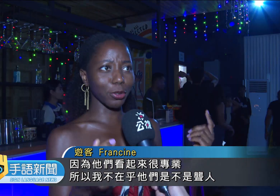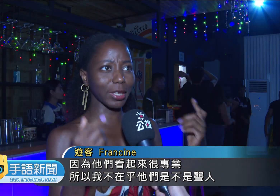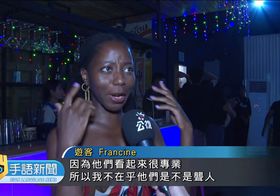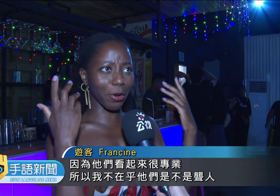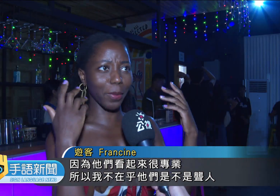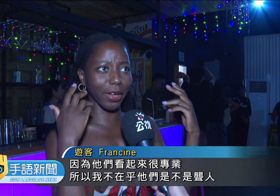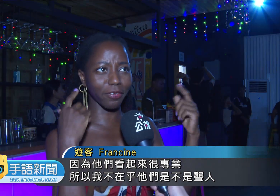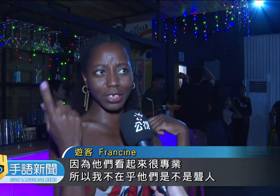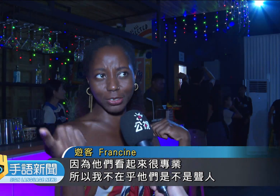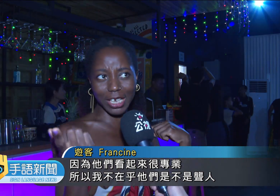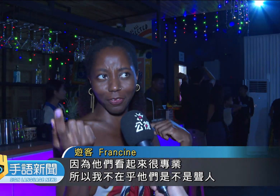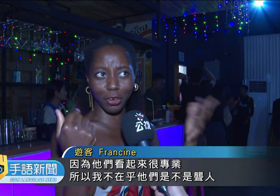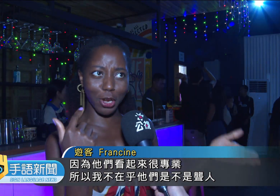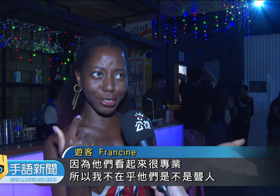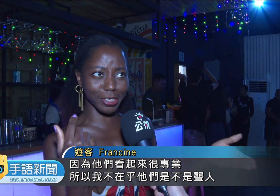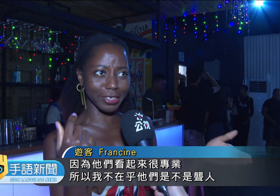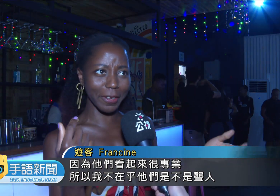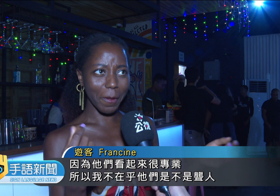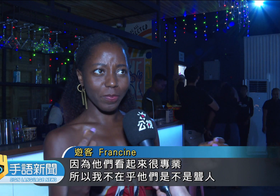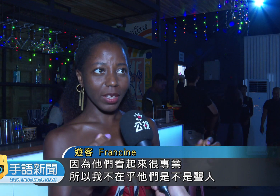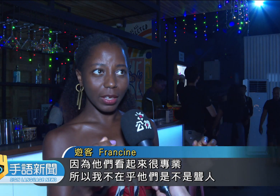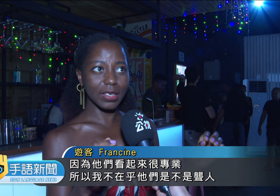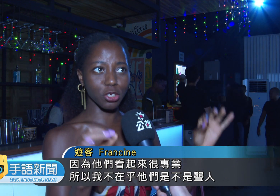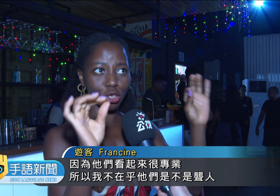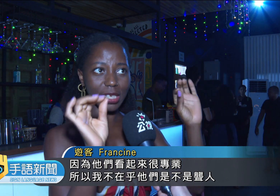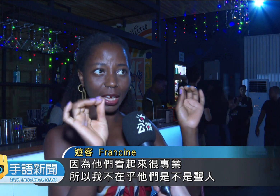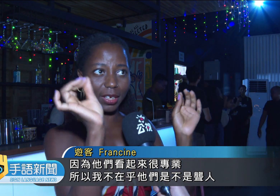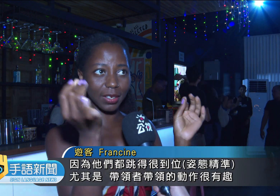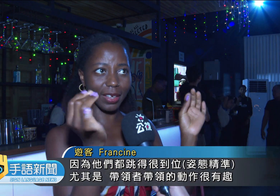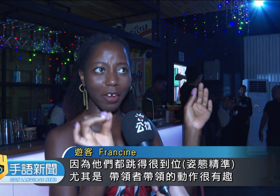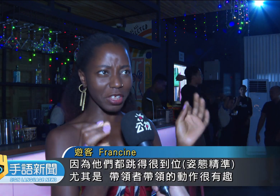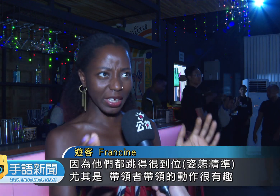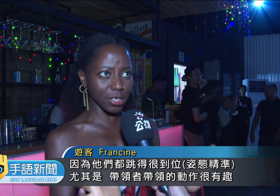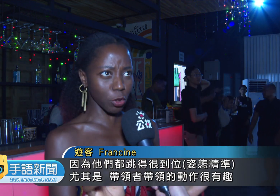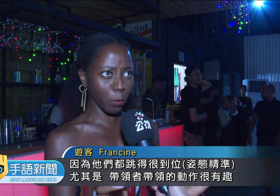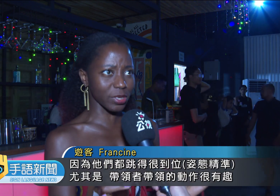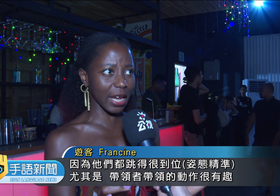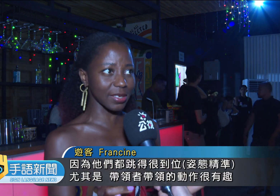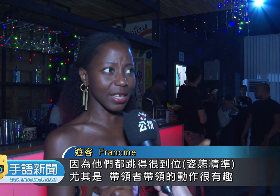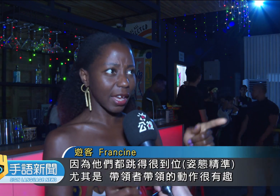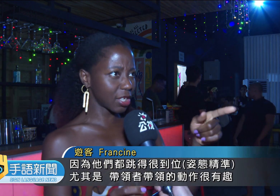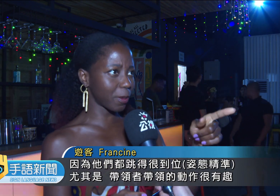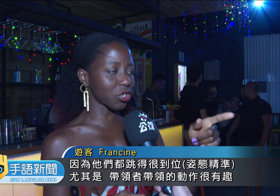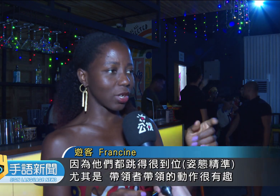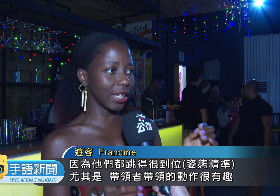don't care about if they're deaf or not. They're just like everything is so precise.